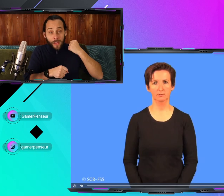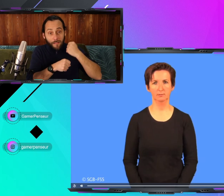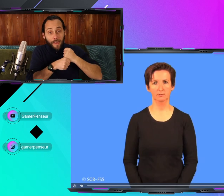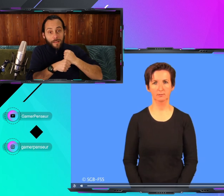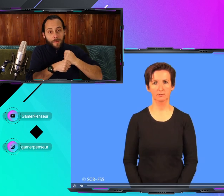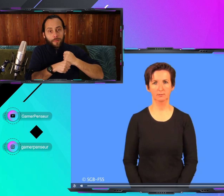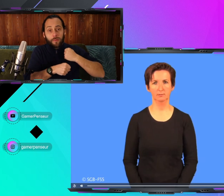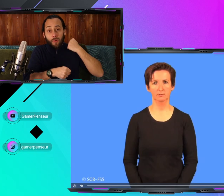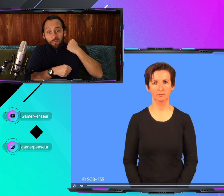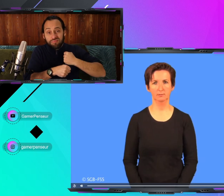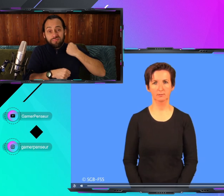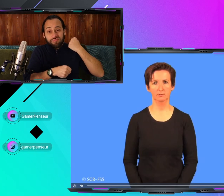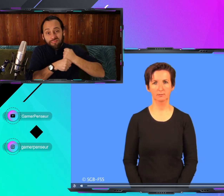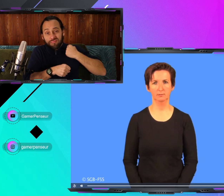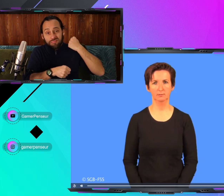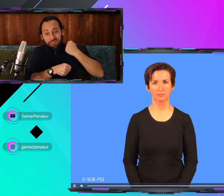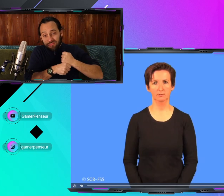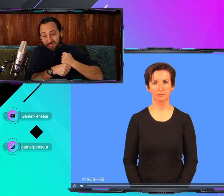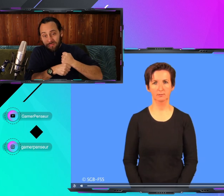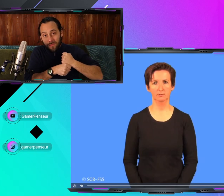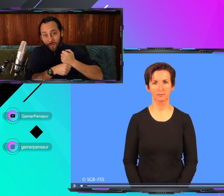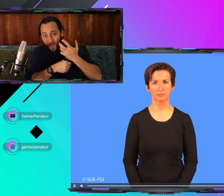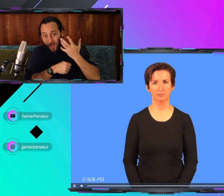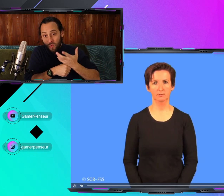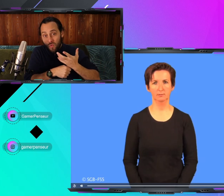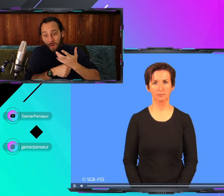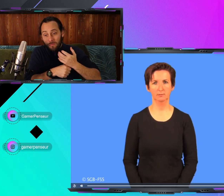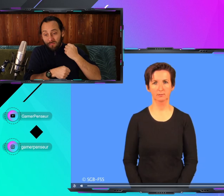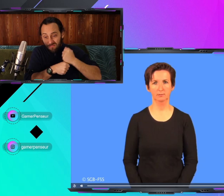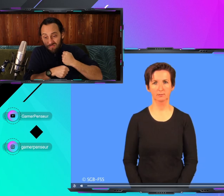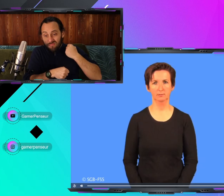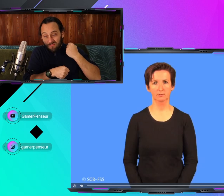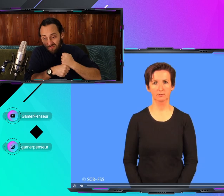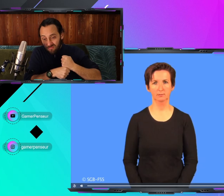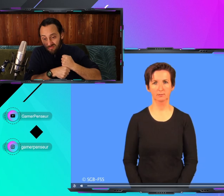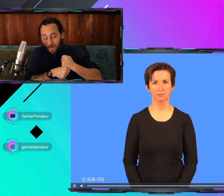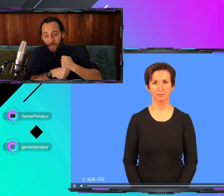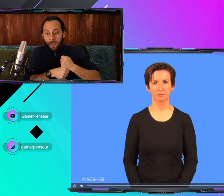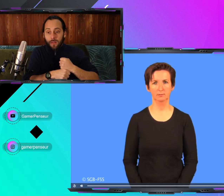dans le travail. Ça peut être vraiment... C'est lourd.